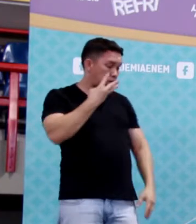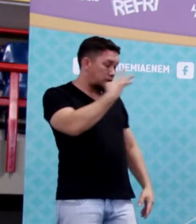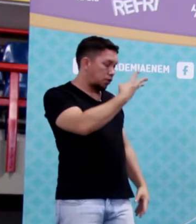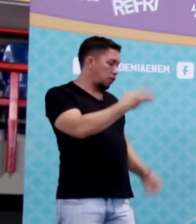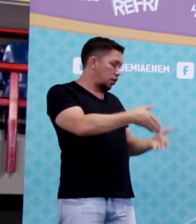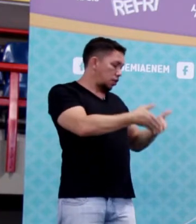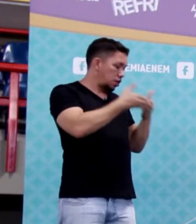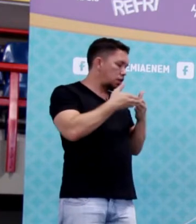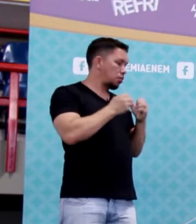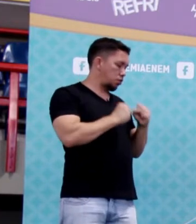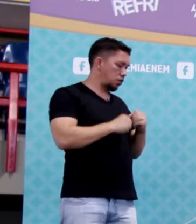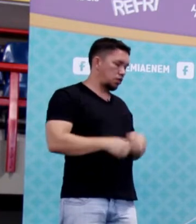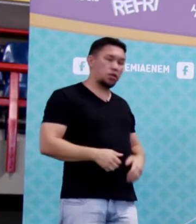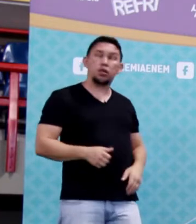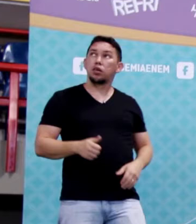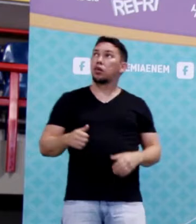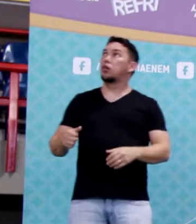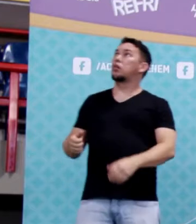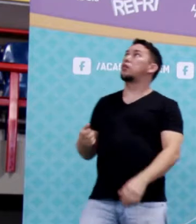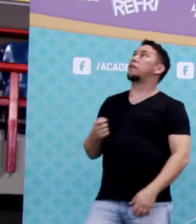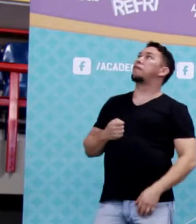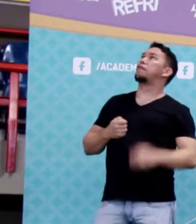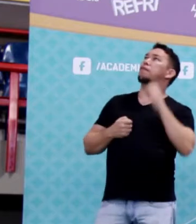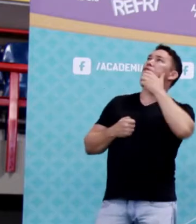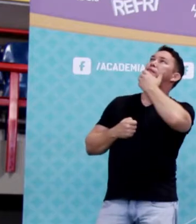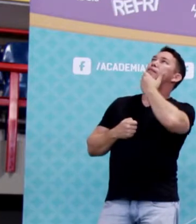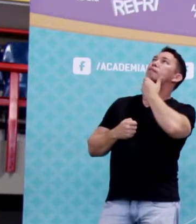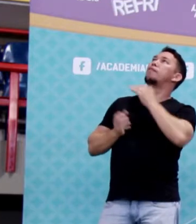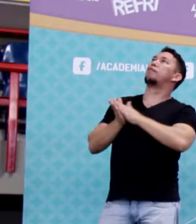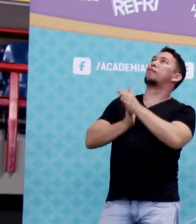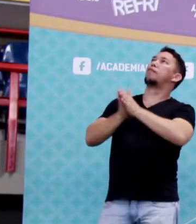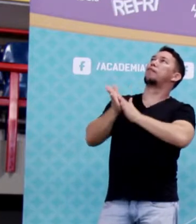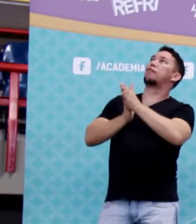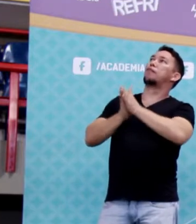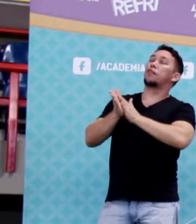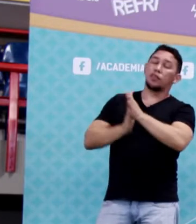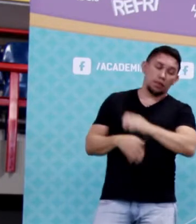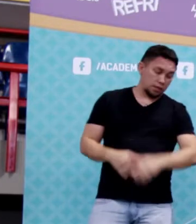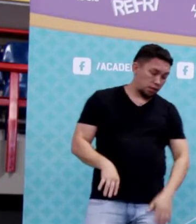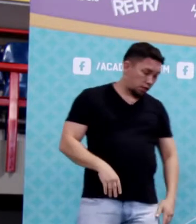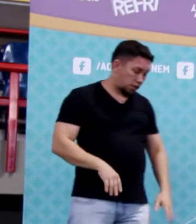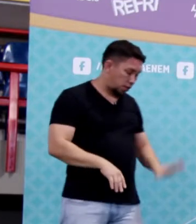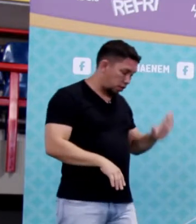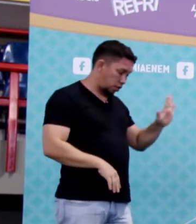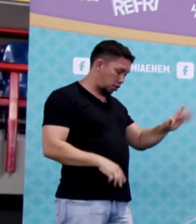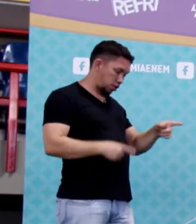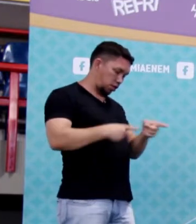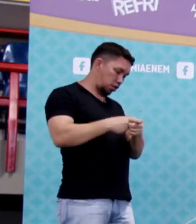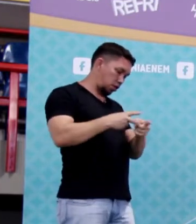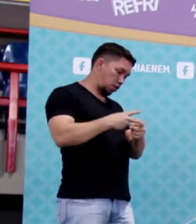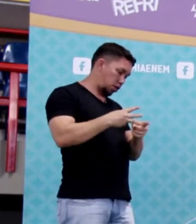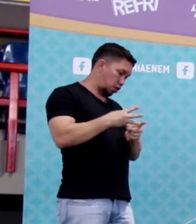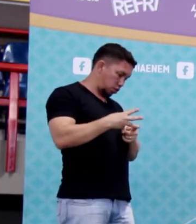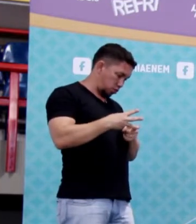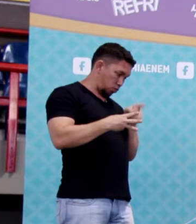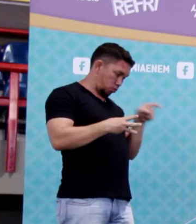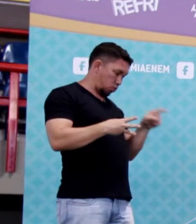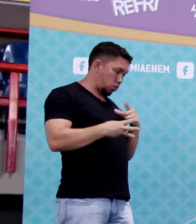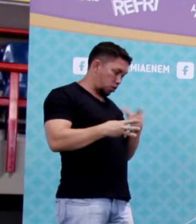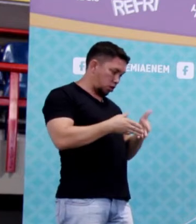pedidos. Aí ela disse, eita, que eu estou feita. Aí disse, mas é o seguinte, tudo que você